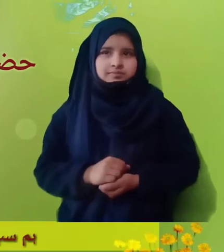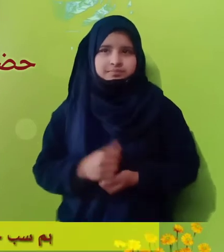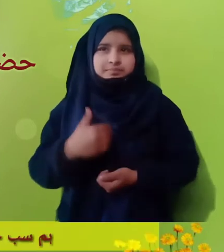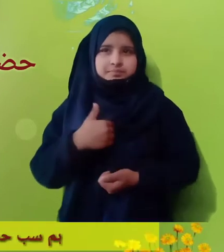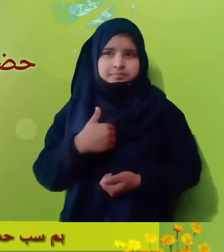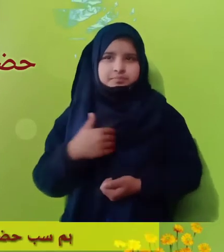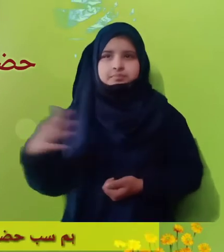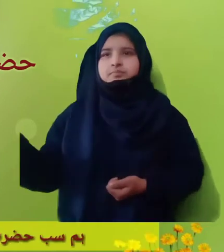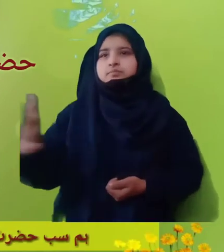हम सब